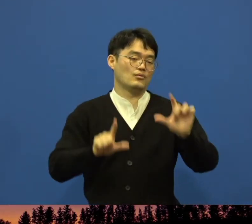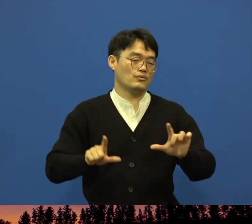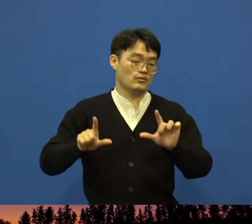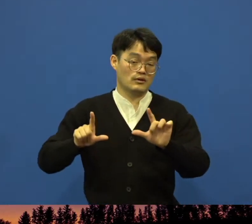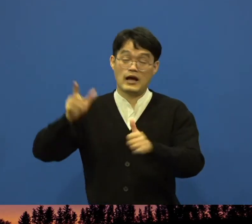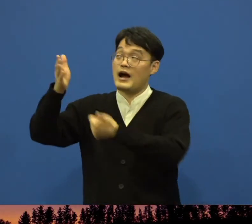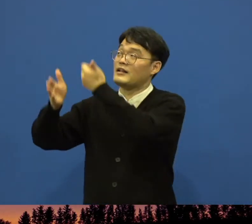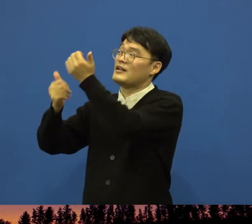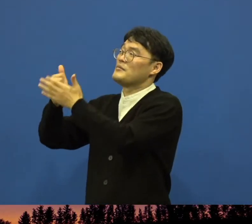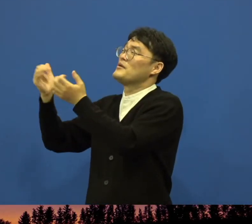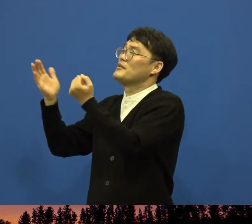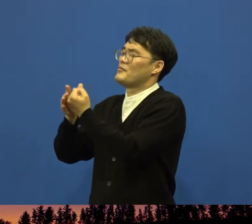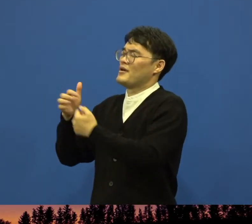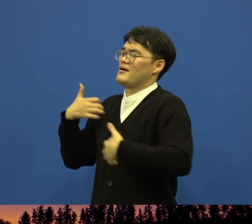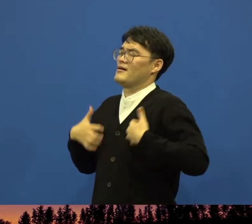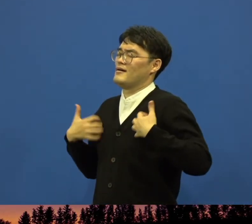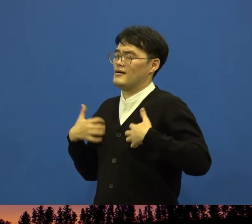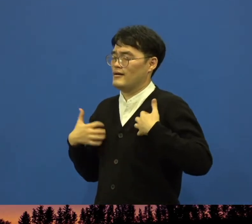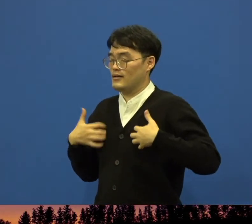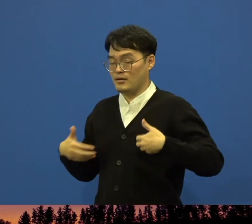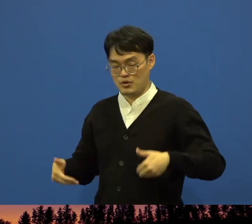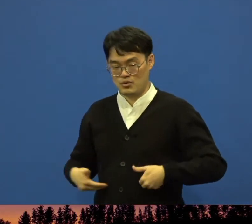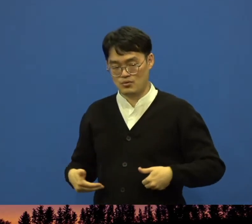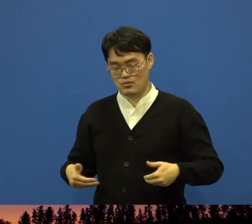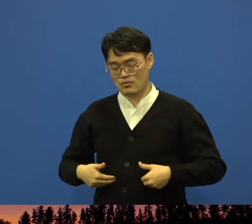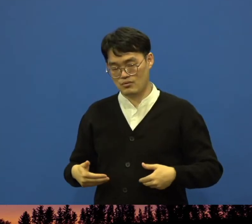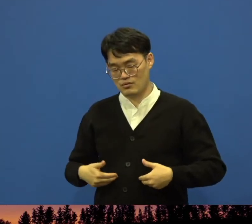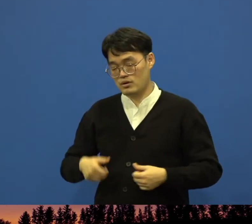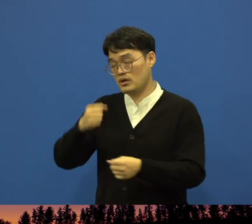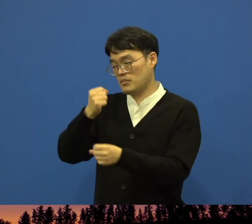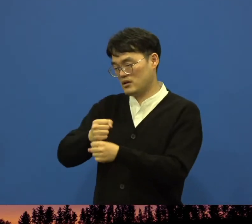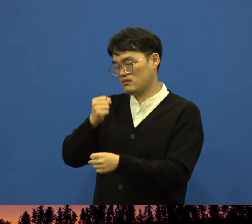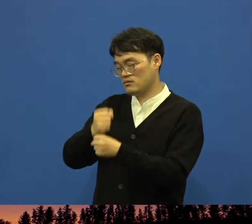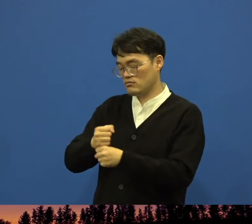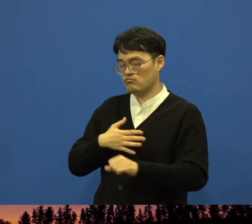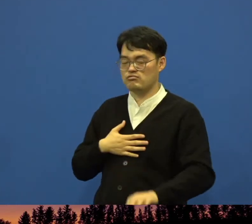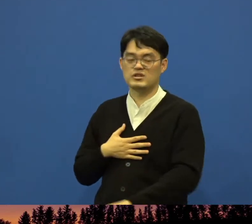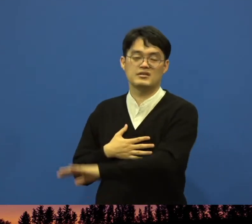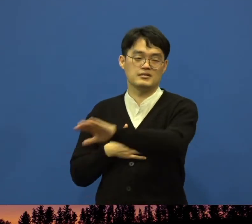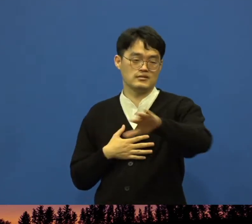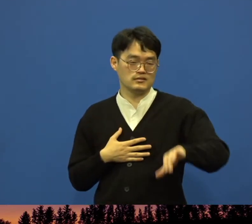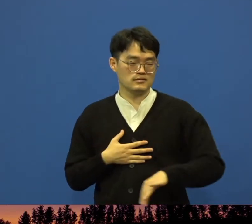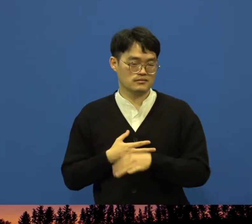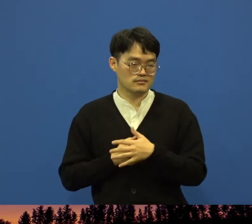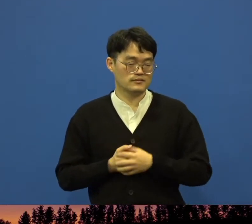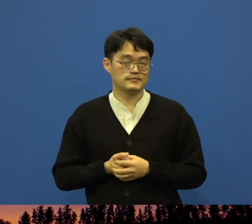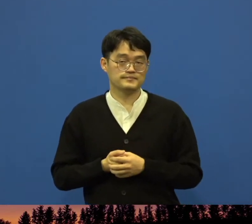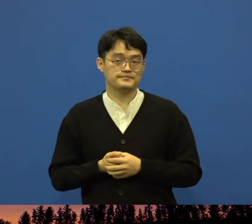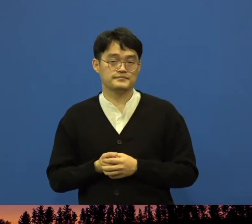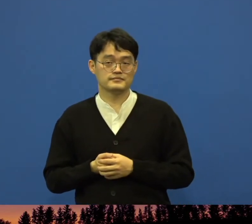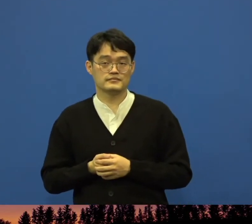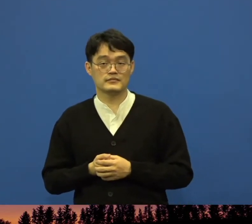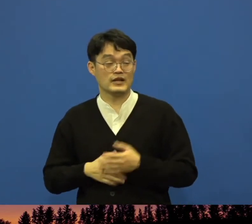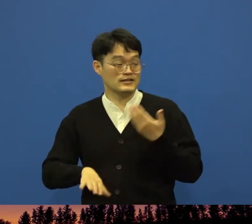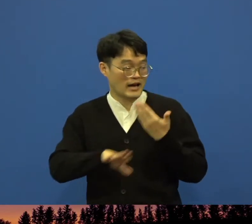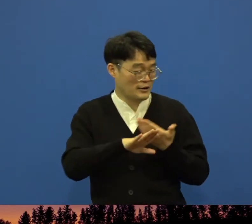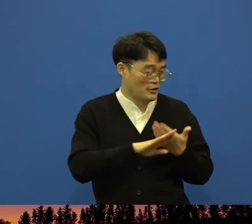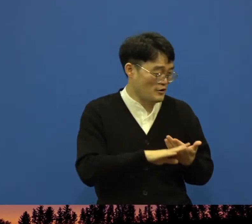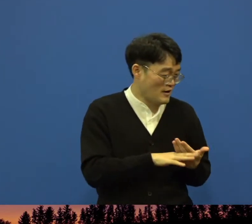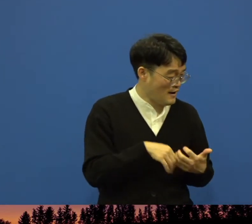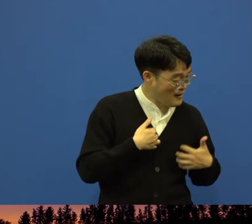인하여 즐거워해야 된다. 우리는 그렇게 만들어진 존재예요. 다른 거로는 그렇게 다른 것으로 추구하면